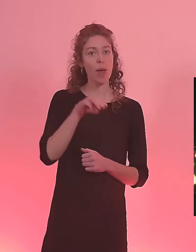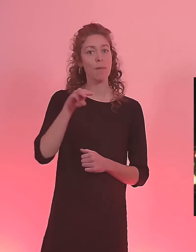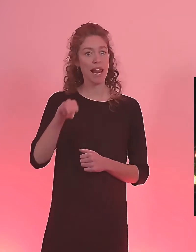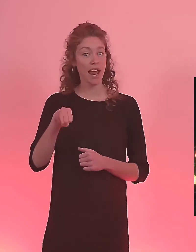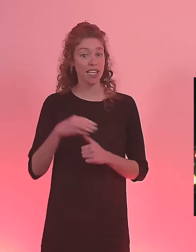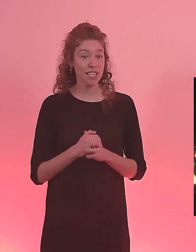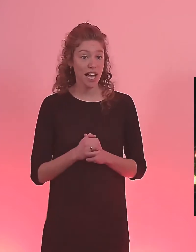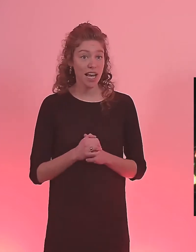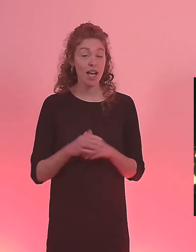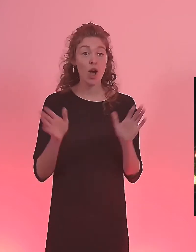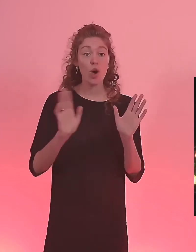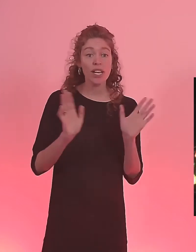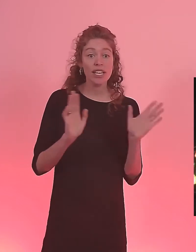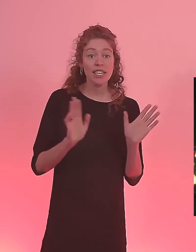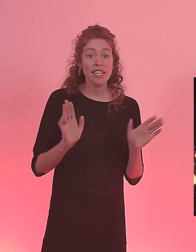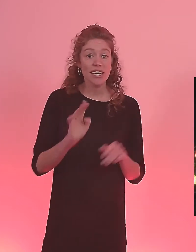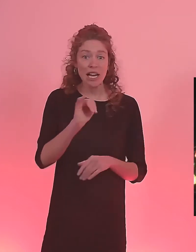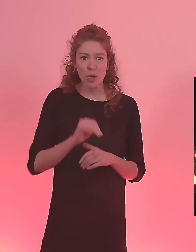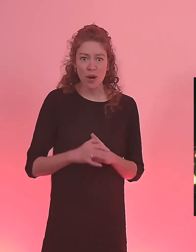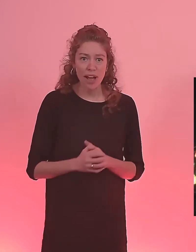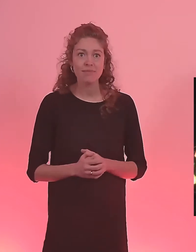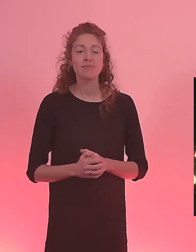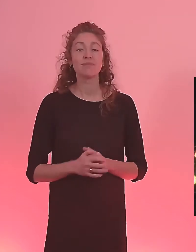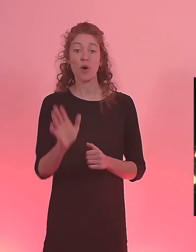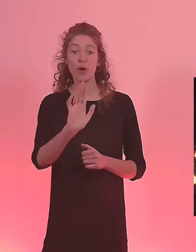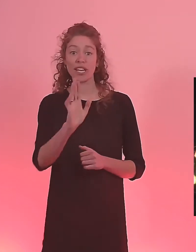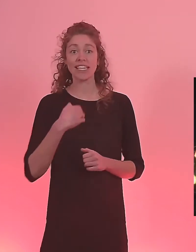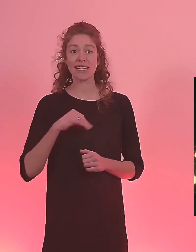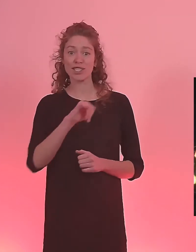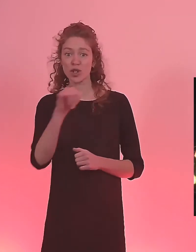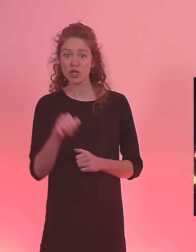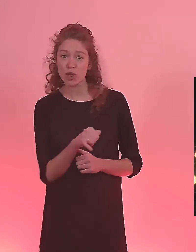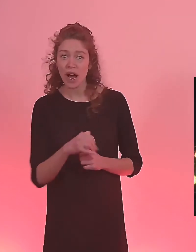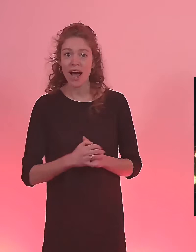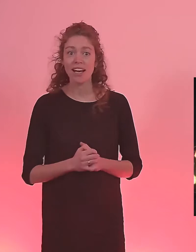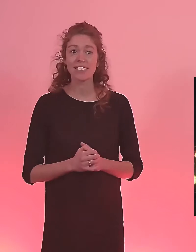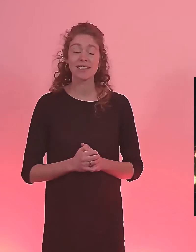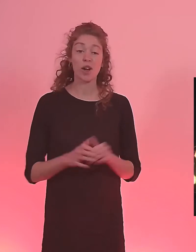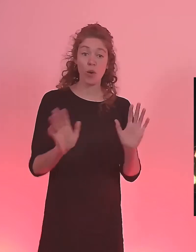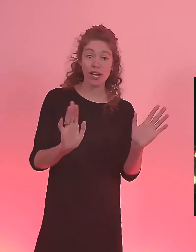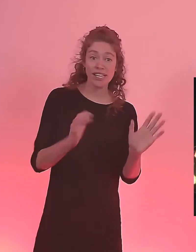Dylan. Ik ben Joshua. Hoi, ik ben Valerie.